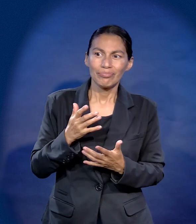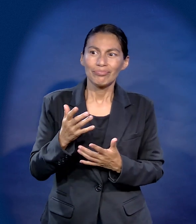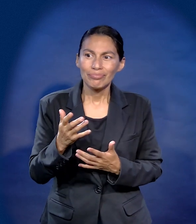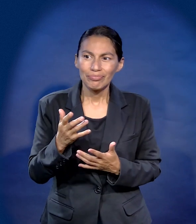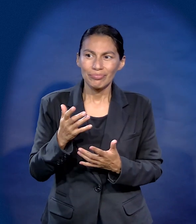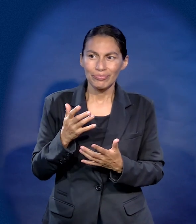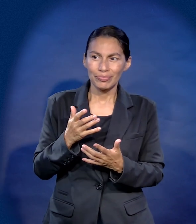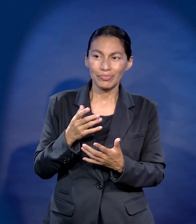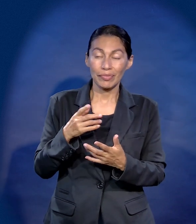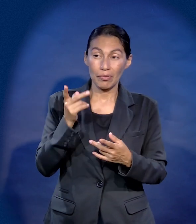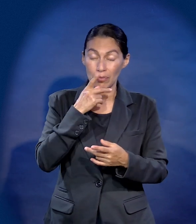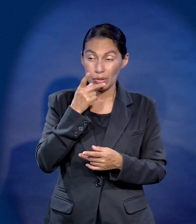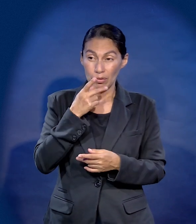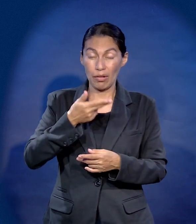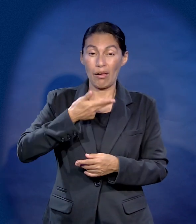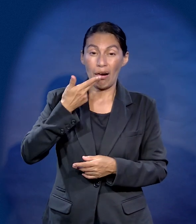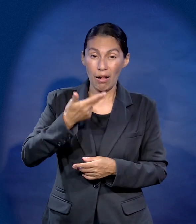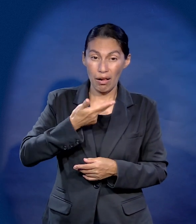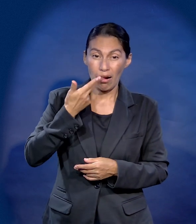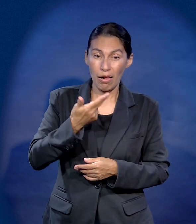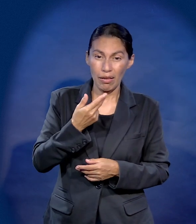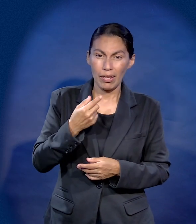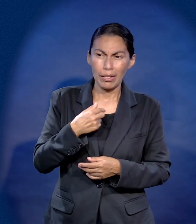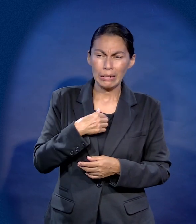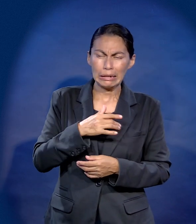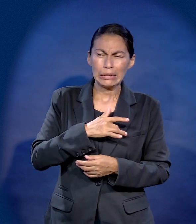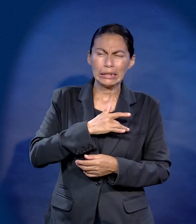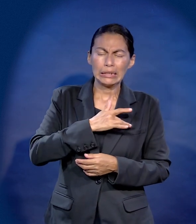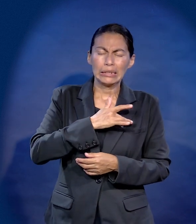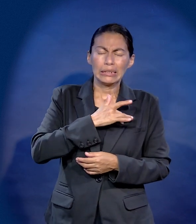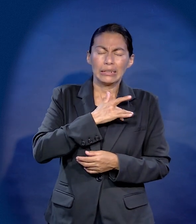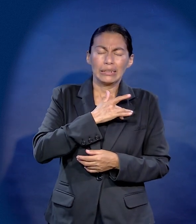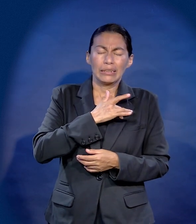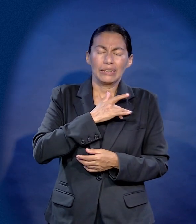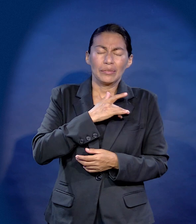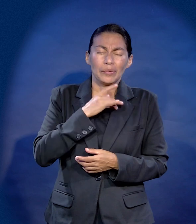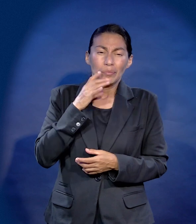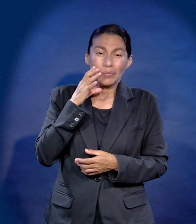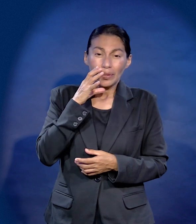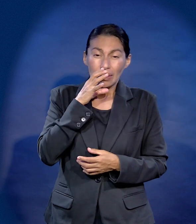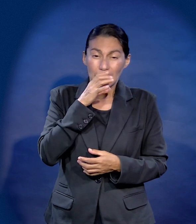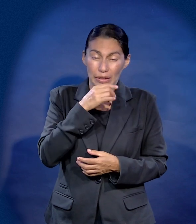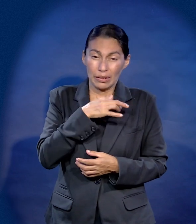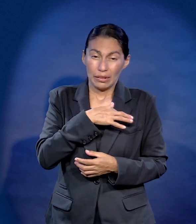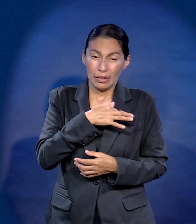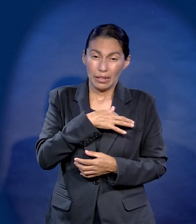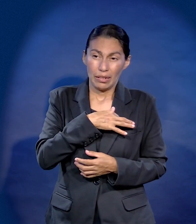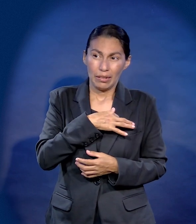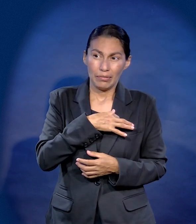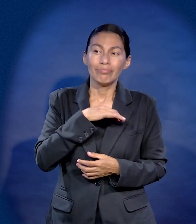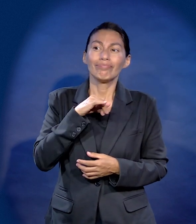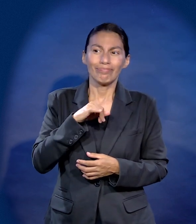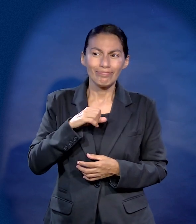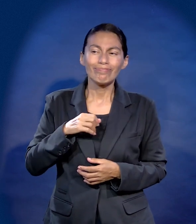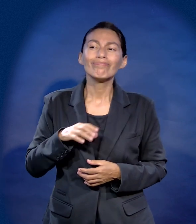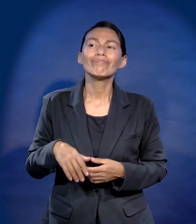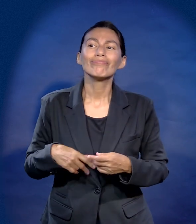voy. Sí voy, pero así me mantenía. Y entre más hablaba ese hombre, más sentía caliente